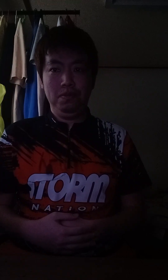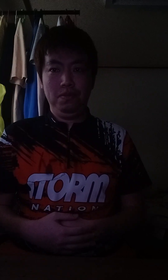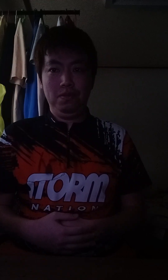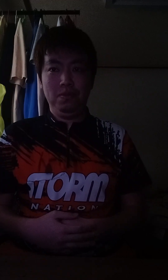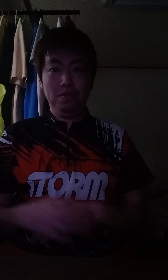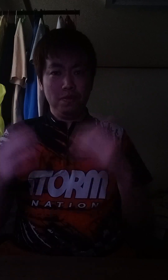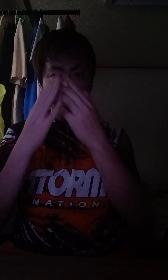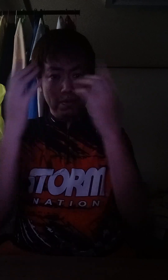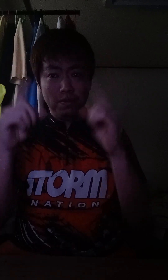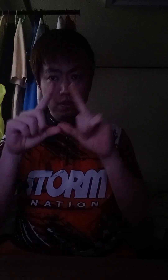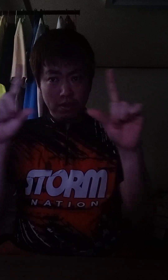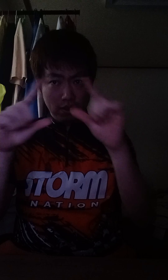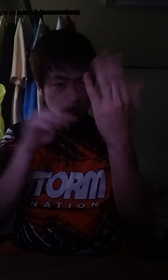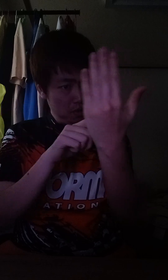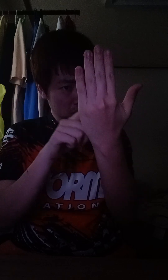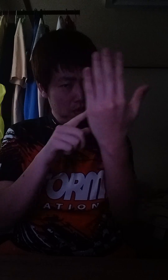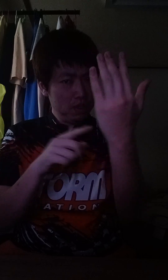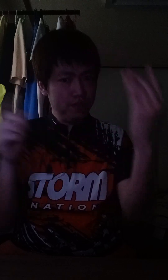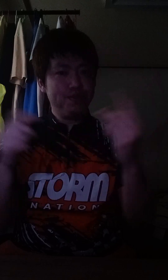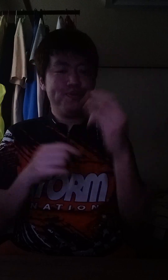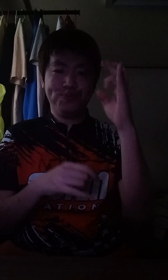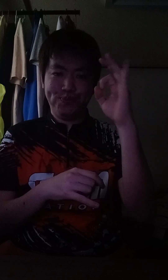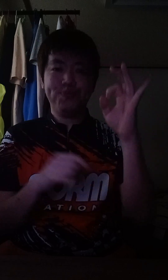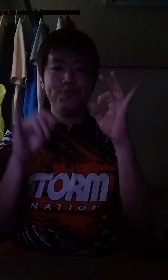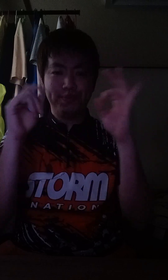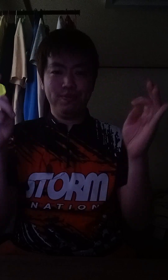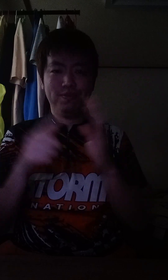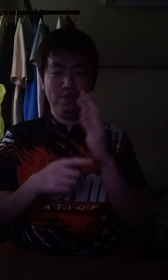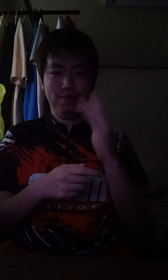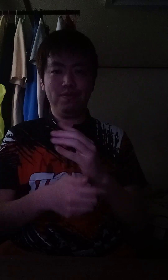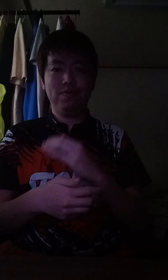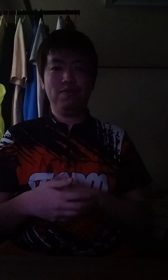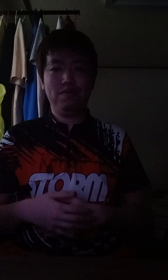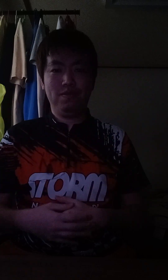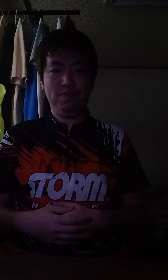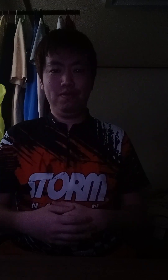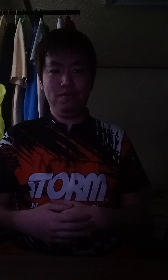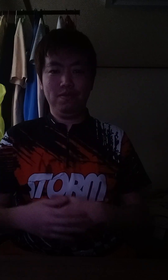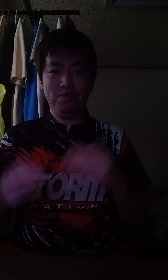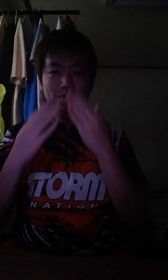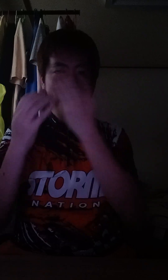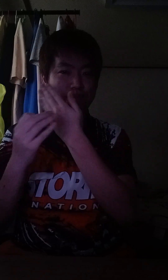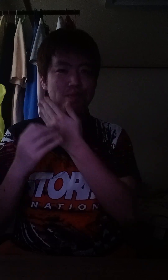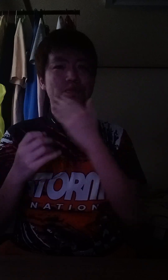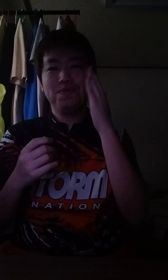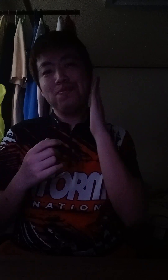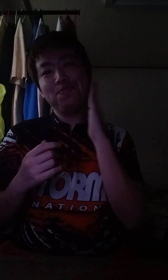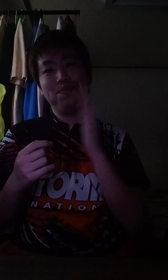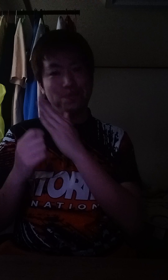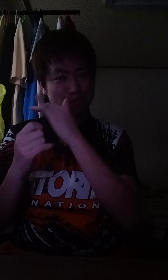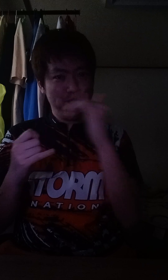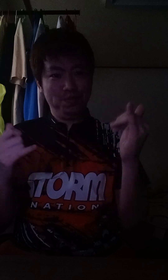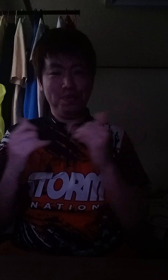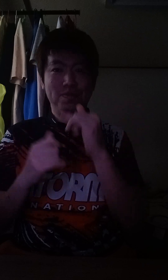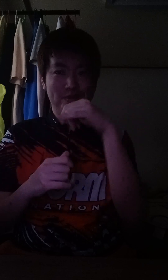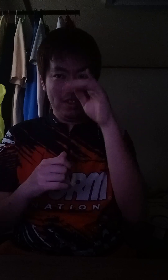거울 앞에 앉은 승현이도 나름 멋을 부려보는데요. 역시 크림 잘 바르네. 잘생긴다고